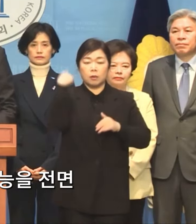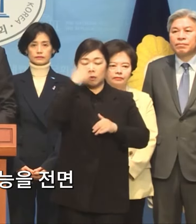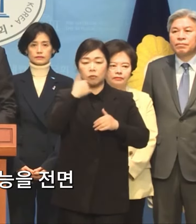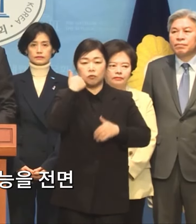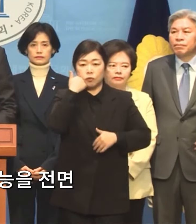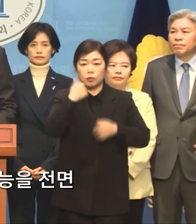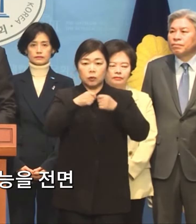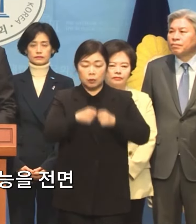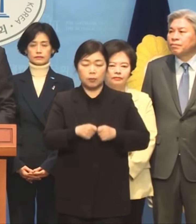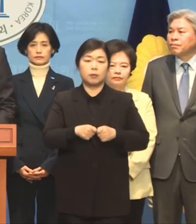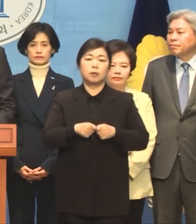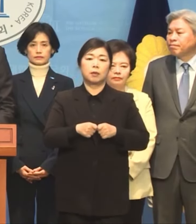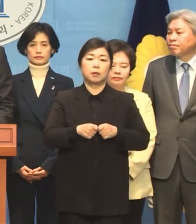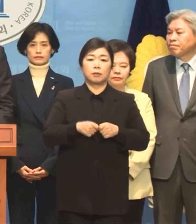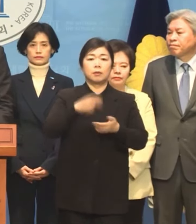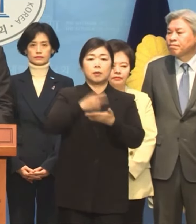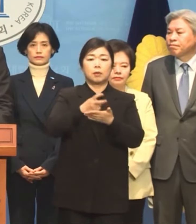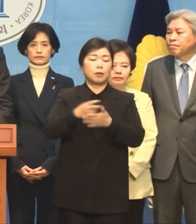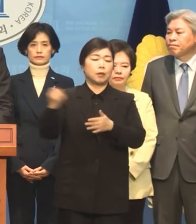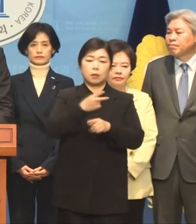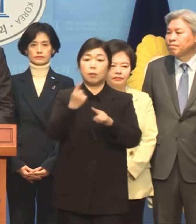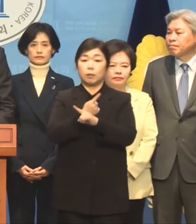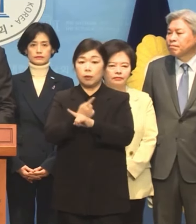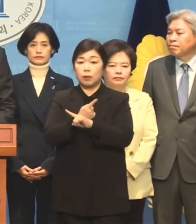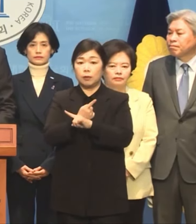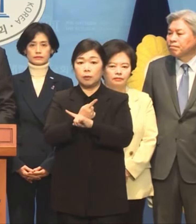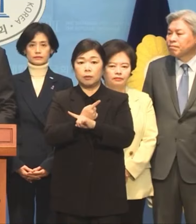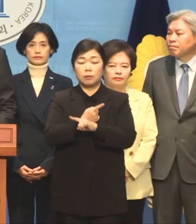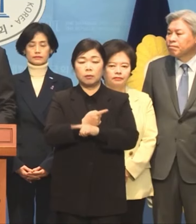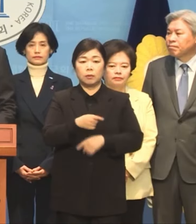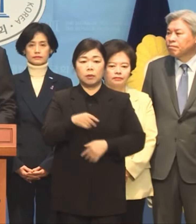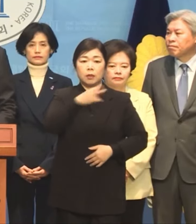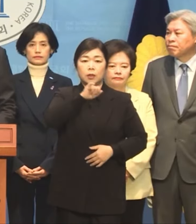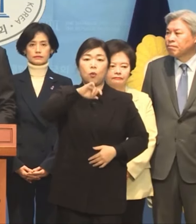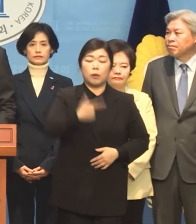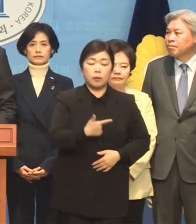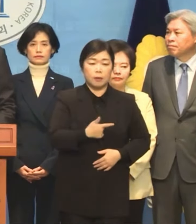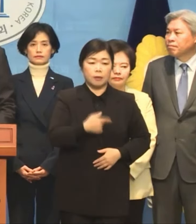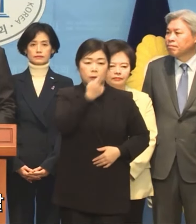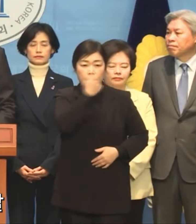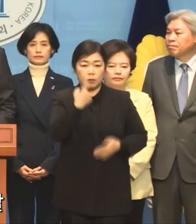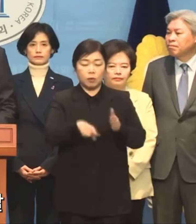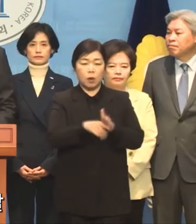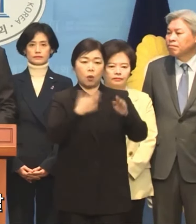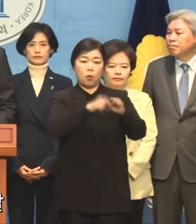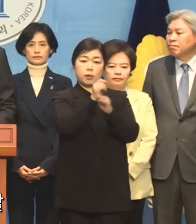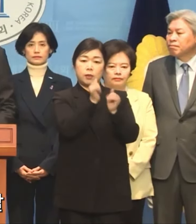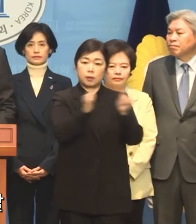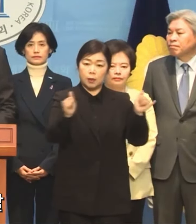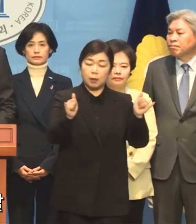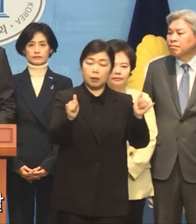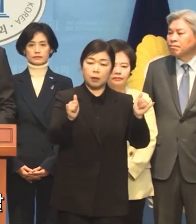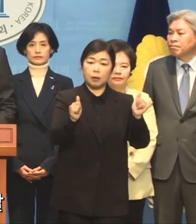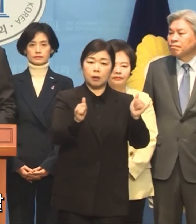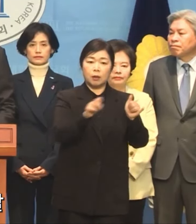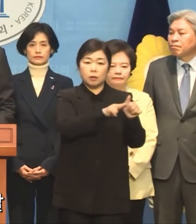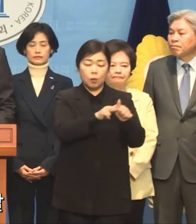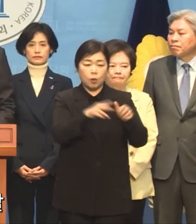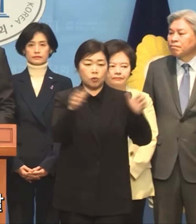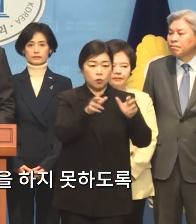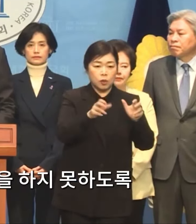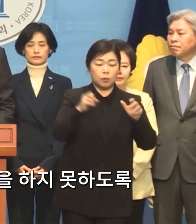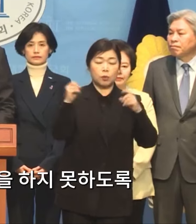전면 재검토하겠습니다이를 통해 신원 검증을 빙자한 공직자 세평수집 민간인